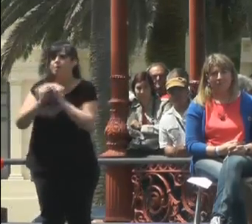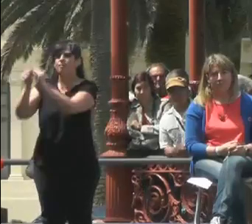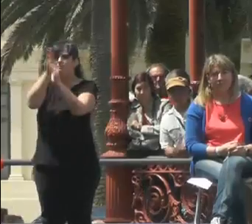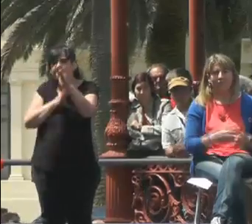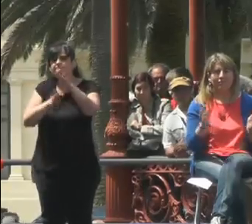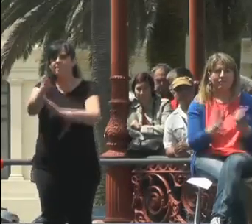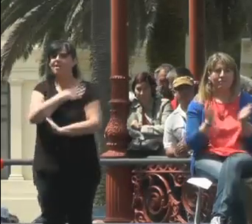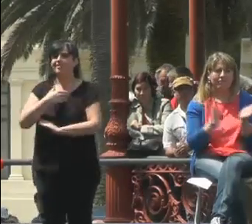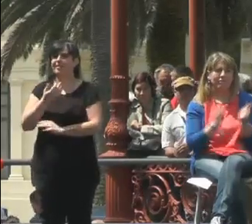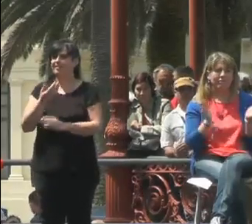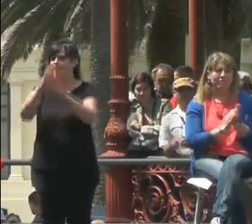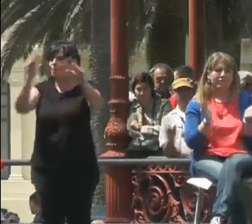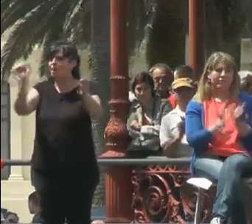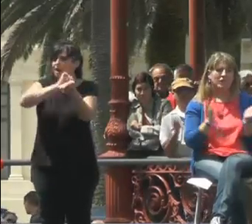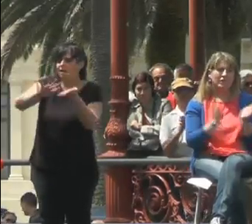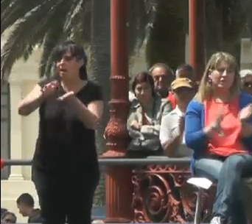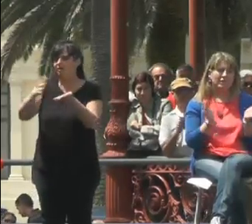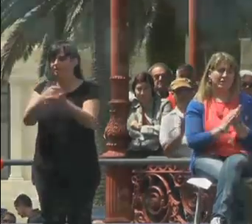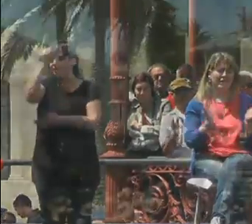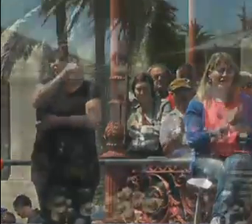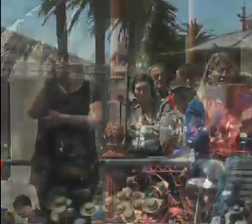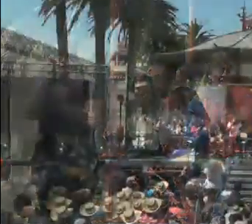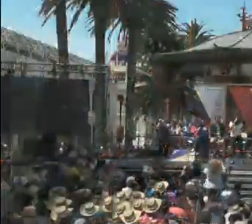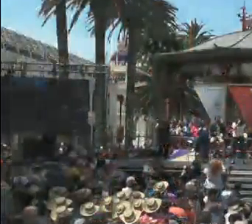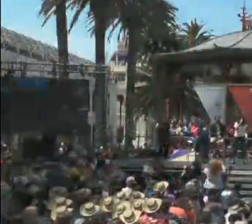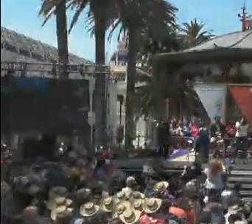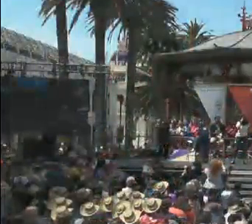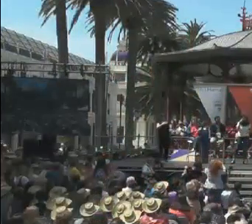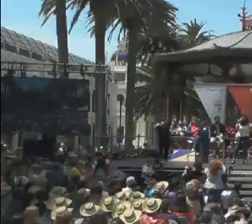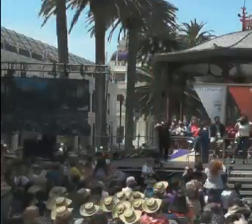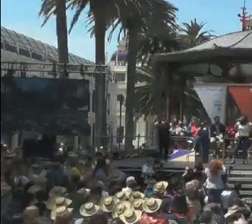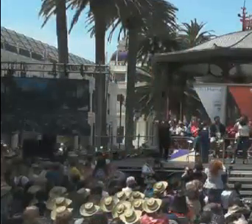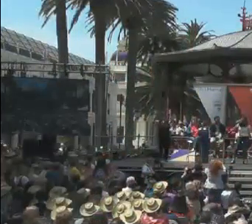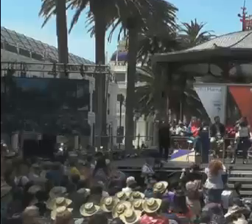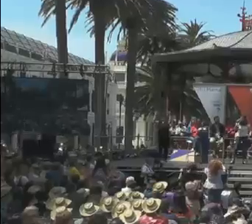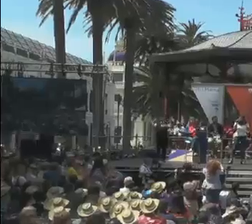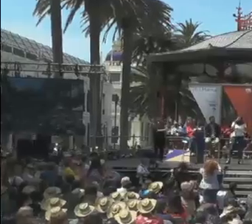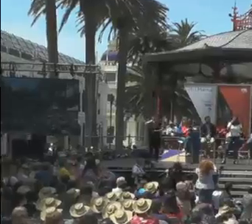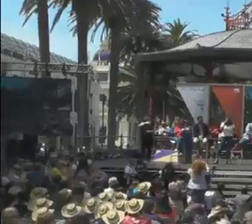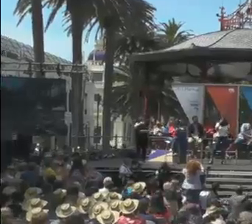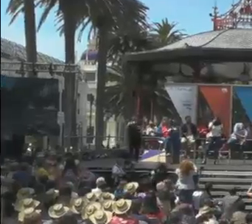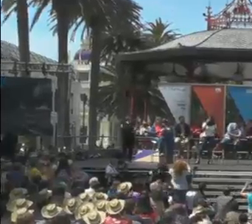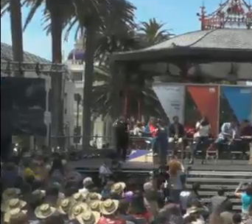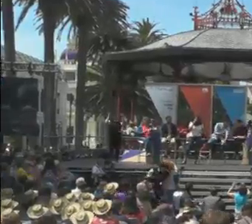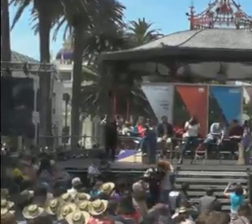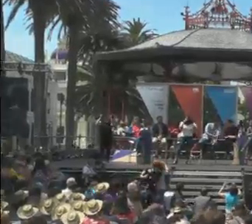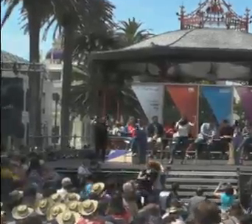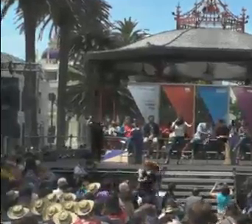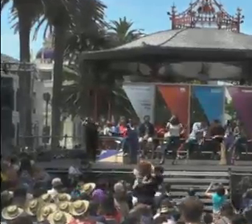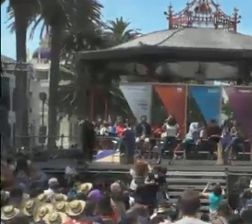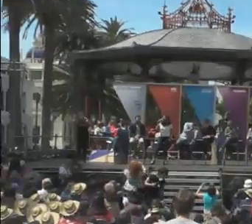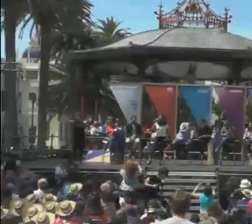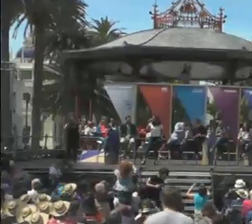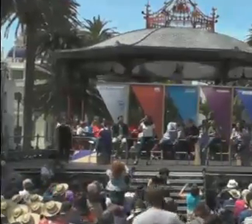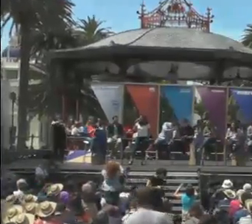seña gratuita, que todos e todas somos iguais e que temos que empezar pola educación para cambiar o mundo.